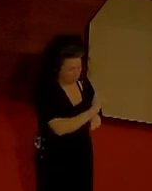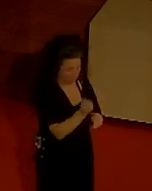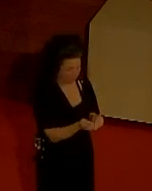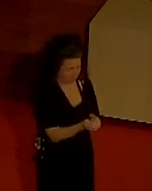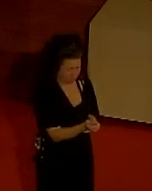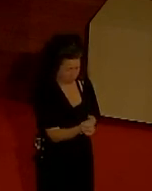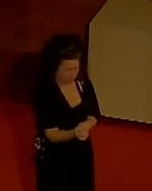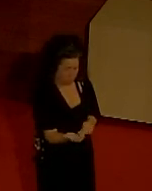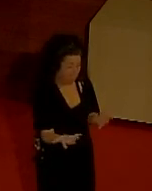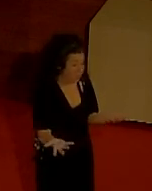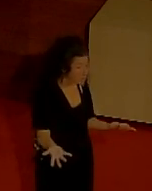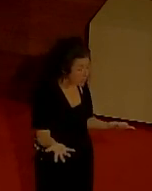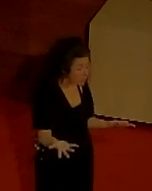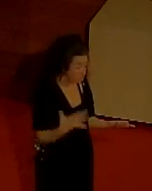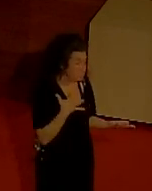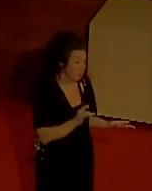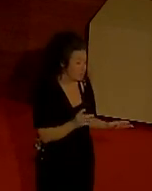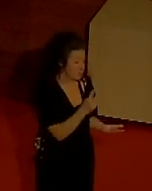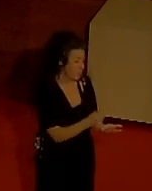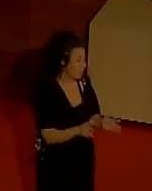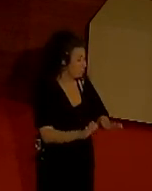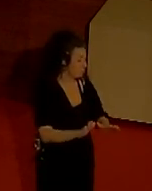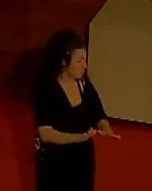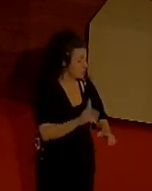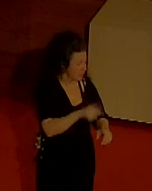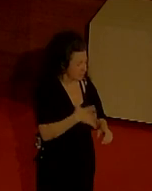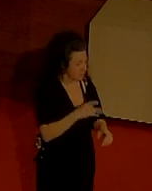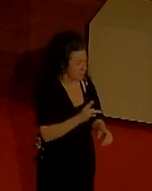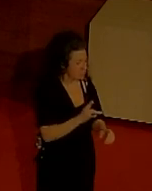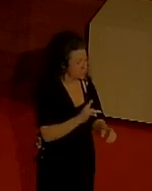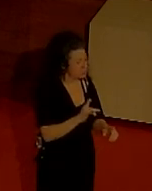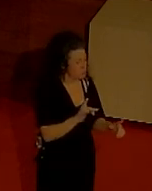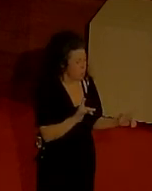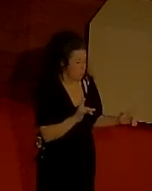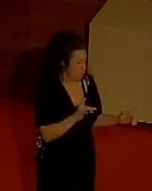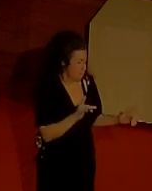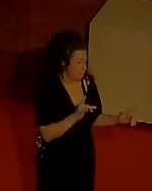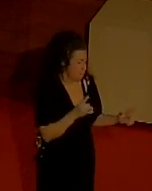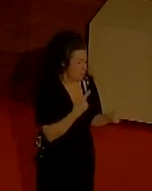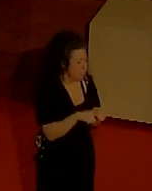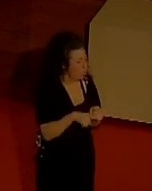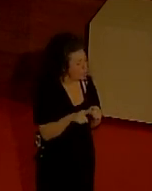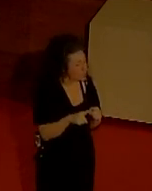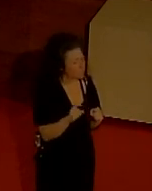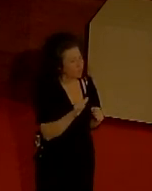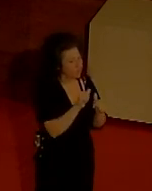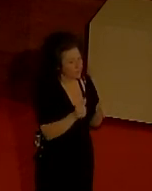tanto, nos podemos permitir estas cosas y también algunas cosas que hoy voy a contar en cuanto a lo que es informar, contar las migraciones,